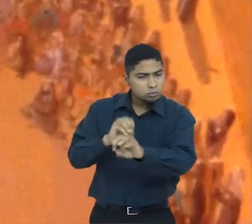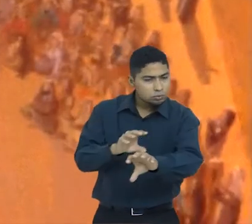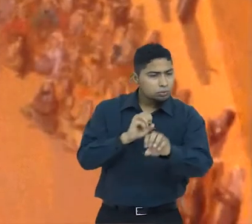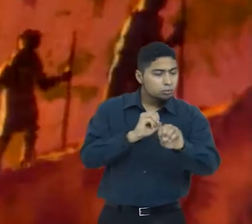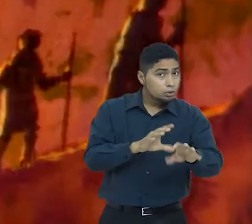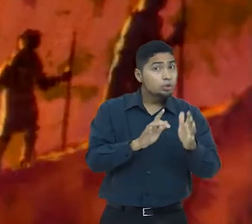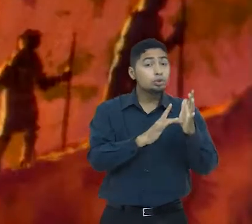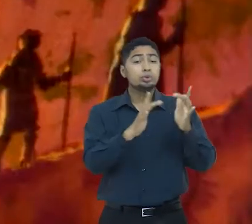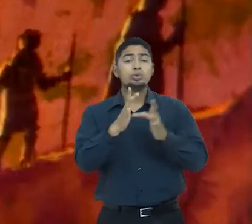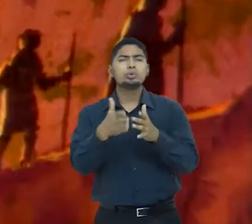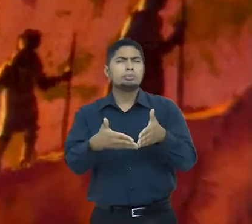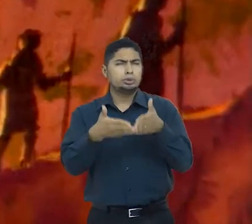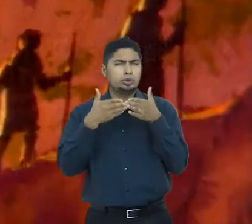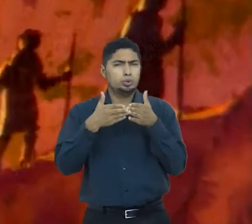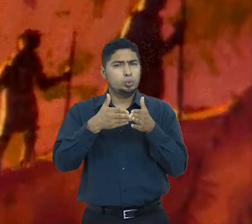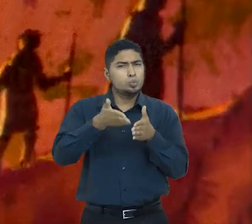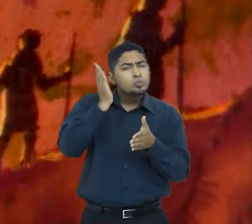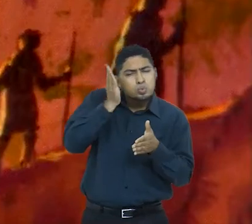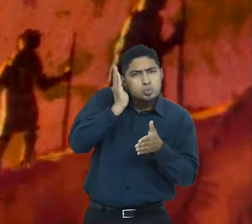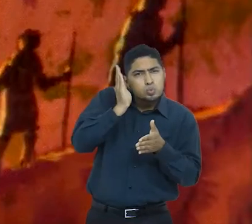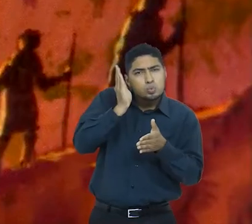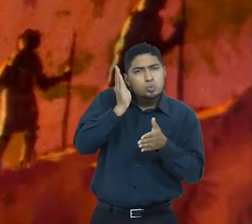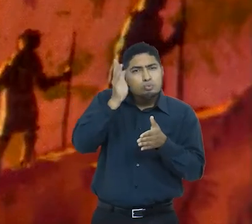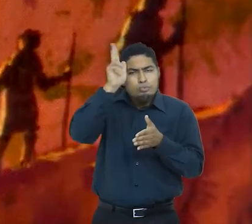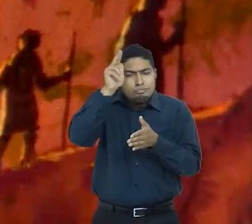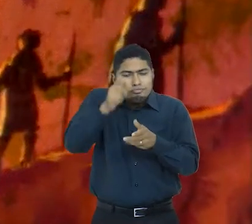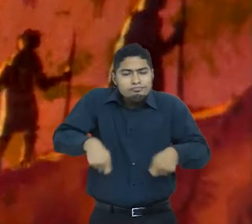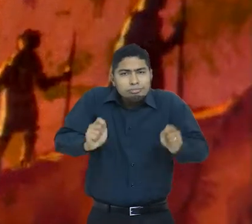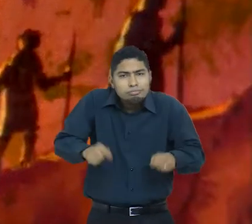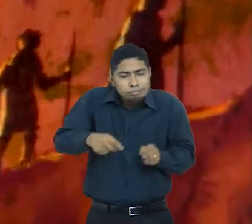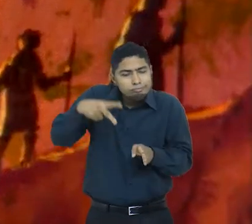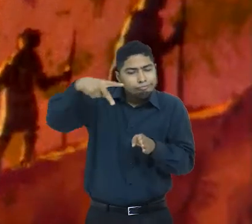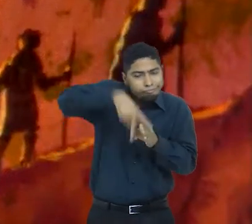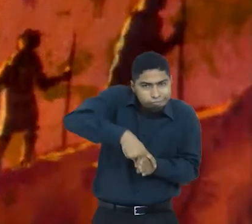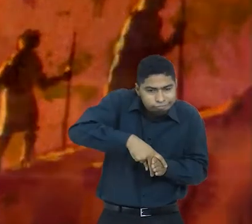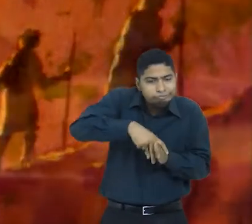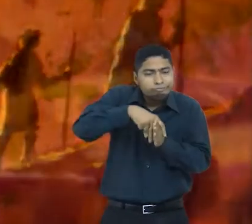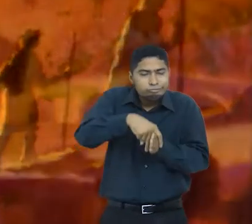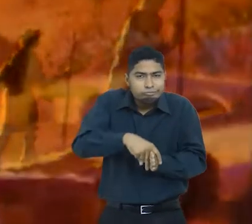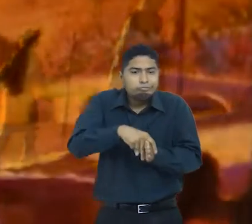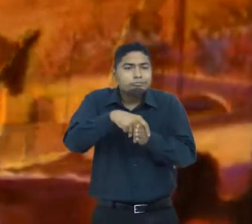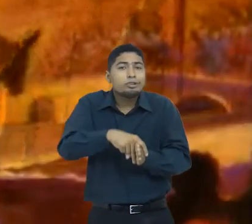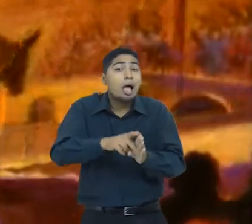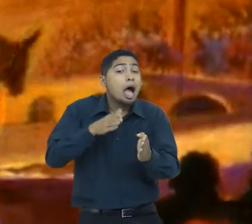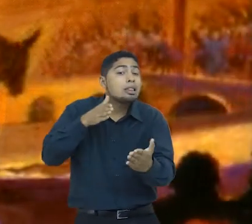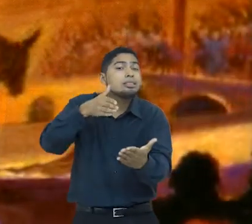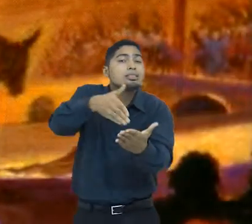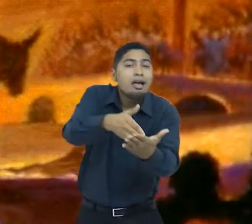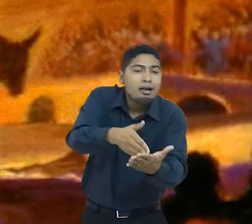os discípulos, Jesus pediu que lhe trouxessem um jumentinho que nunca havia sido montado. Cristo subiu no animal e